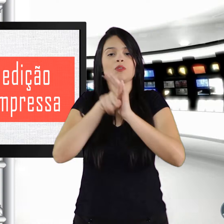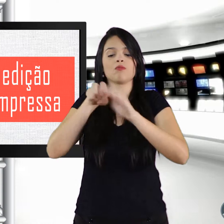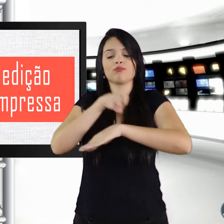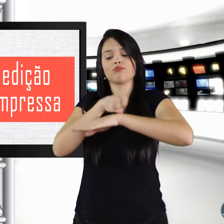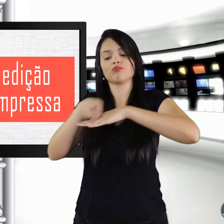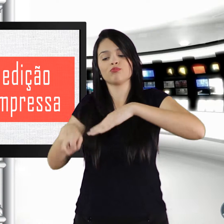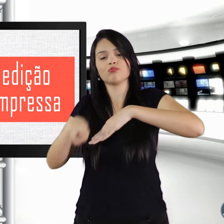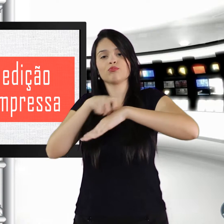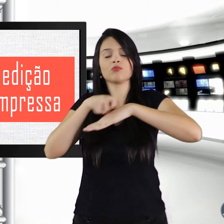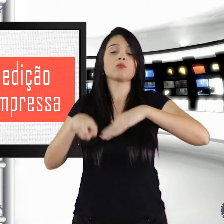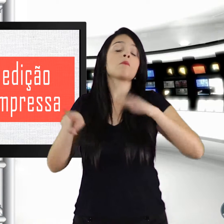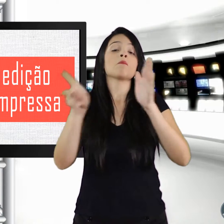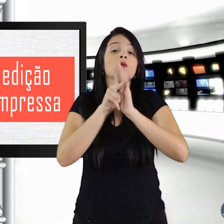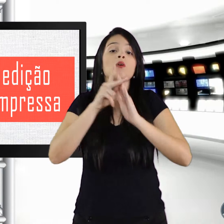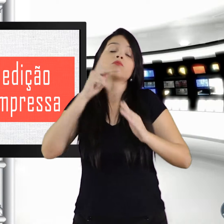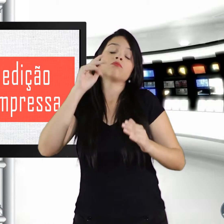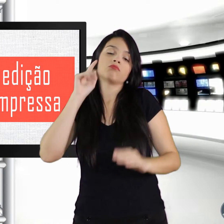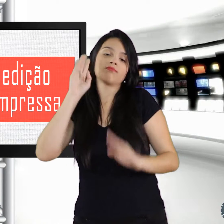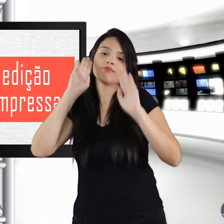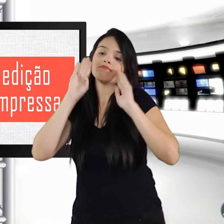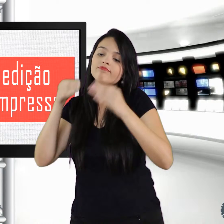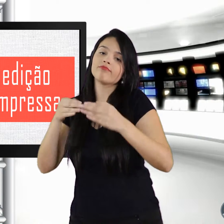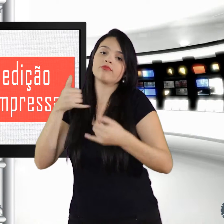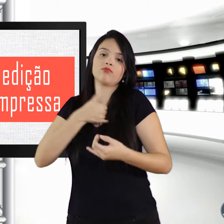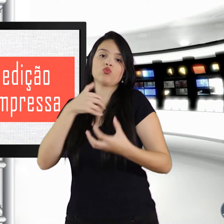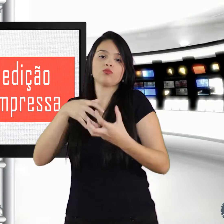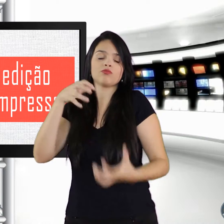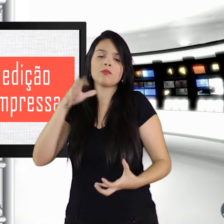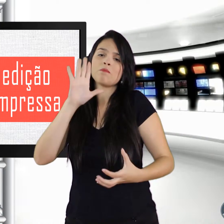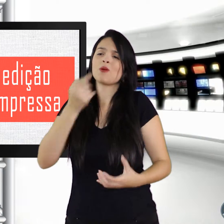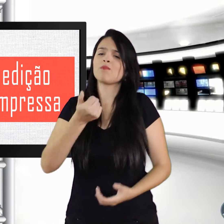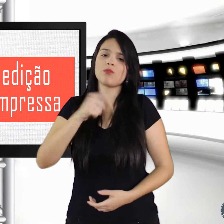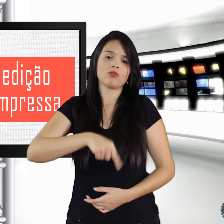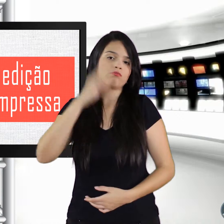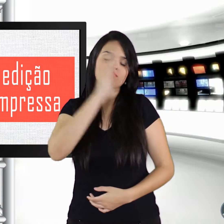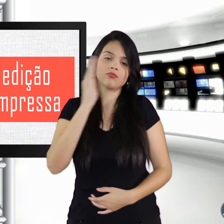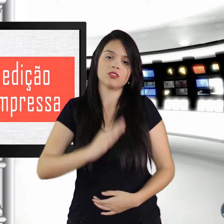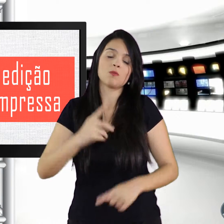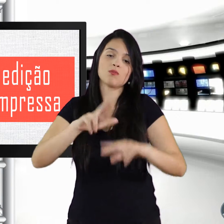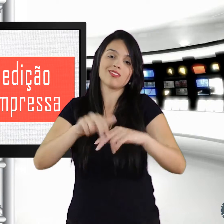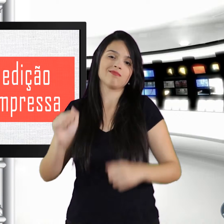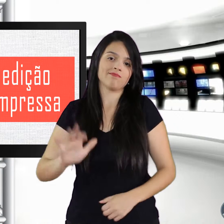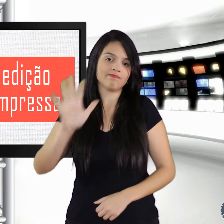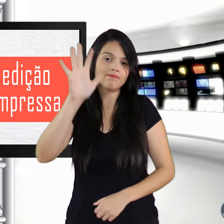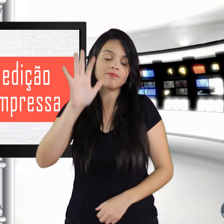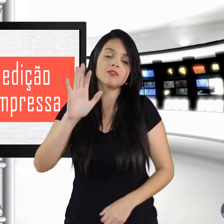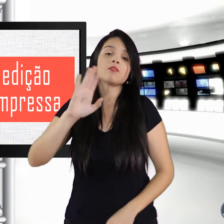para os idosos. Porém, devido ao custo, há poucas unidades no país. O produto mais versátil são as